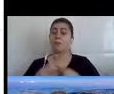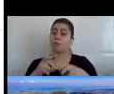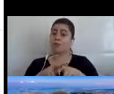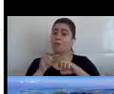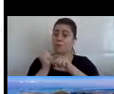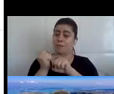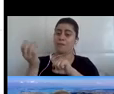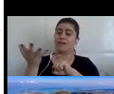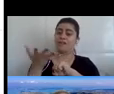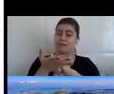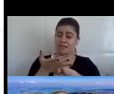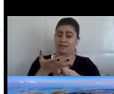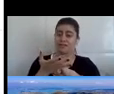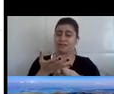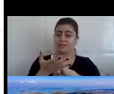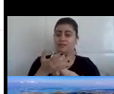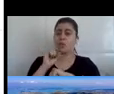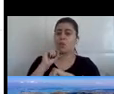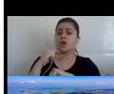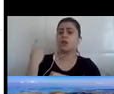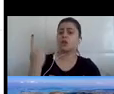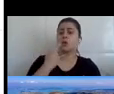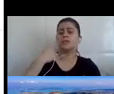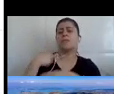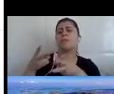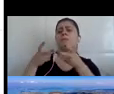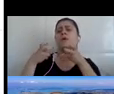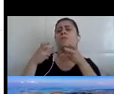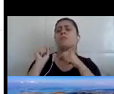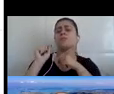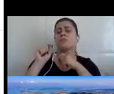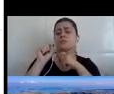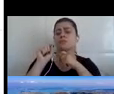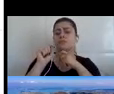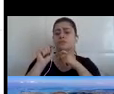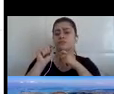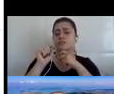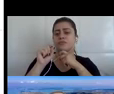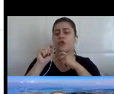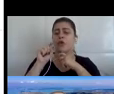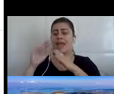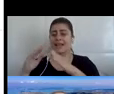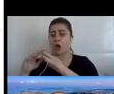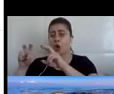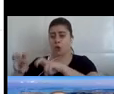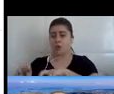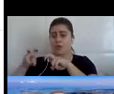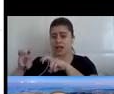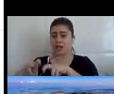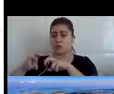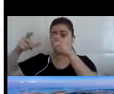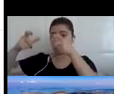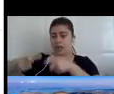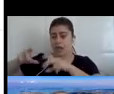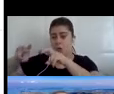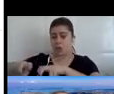questão da pandemia, o que, que a gente percebeu? Que os assentamentos rurais, ou seja, os locais